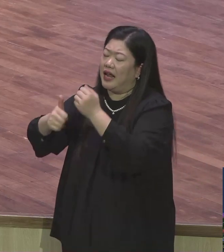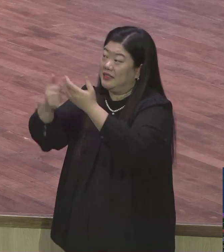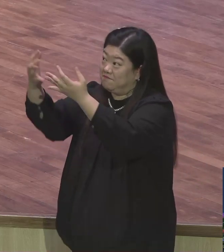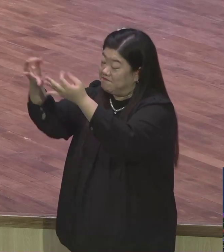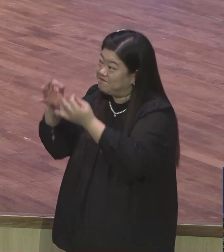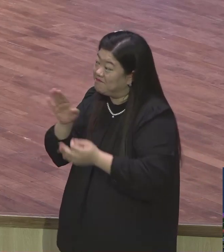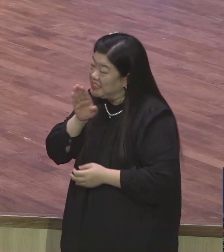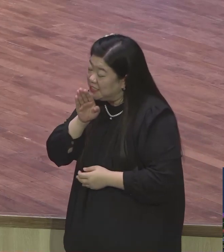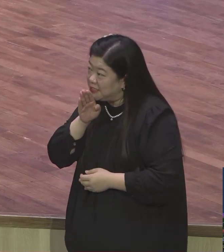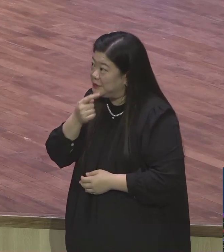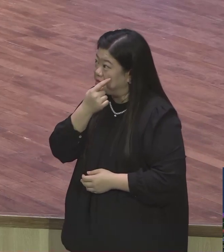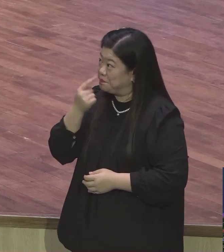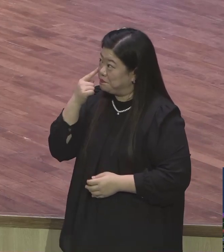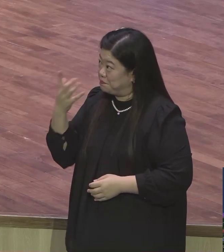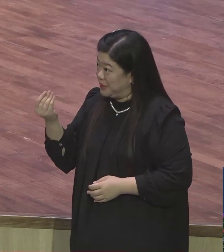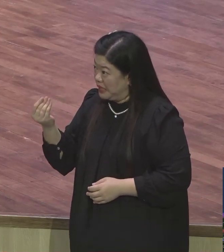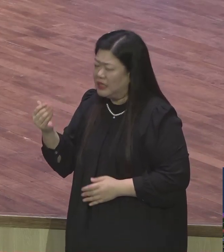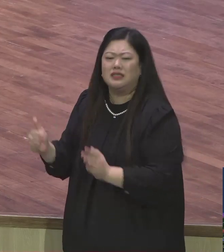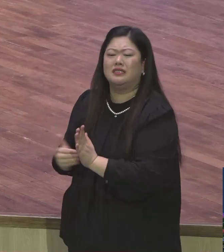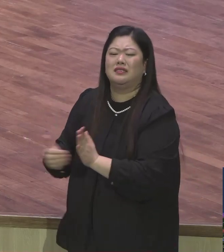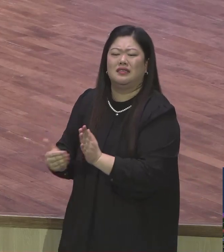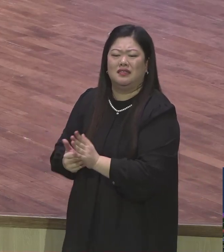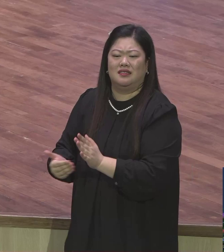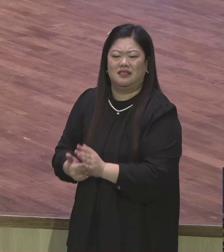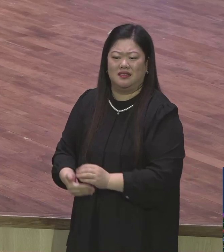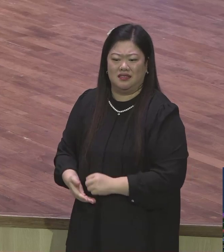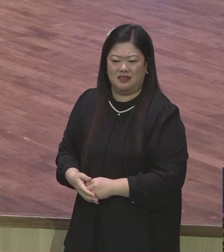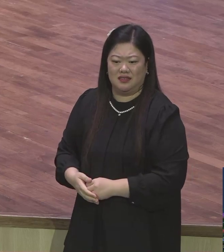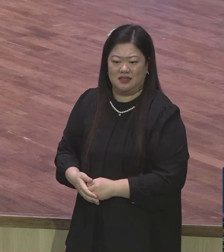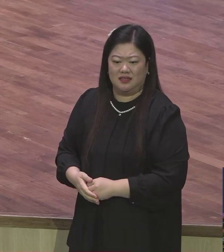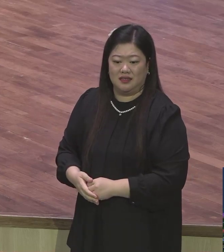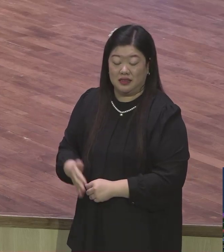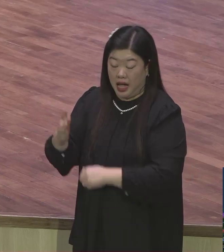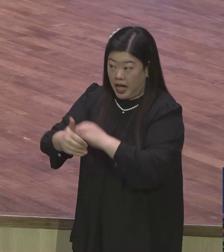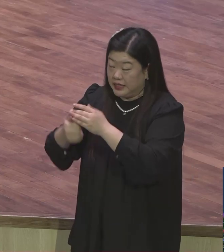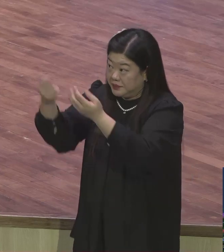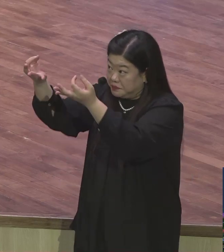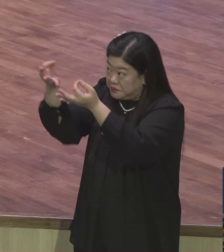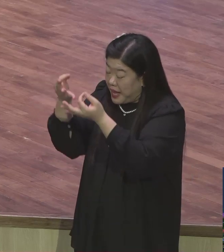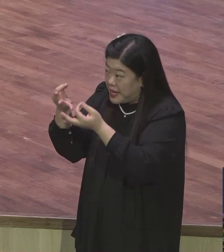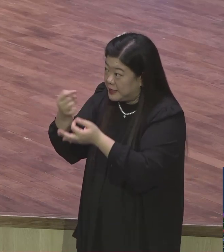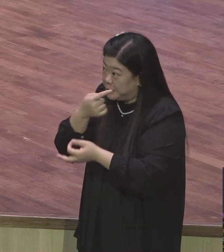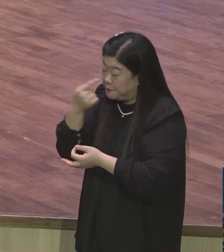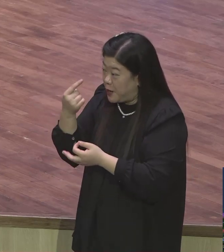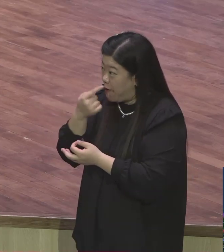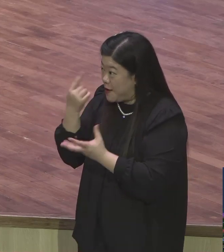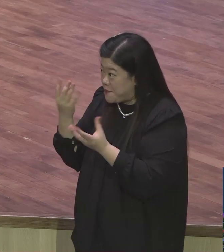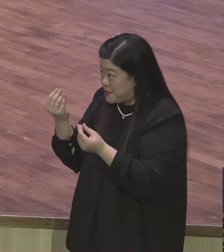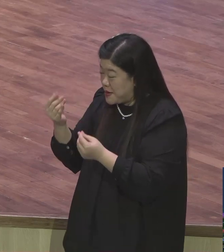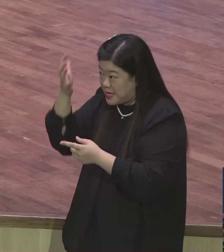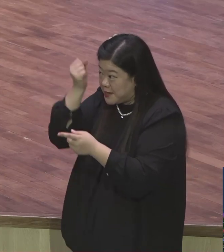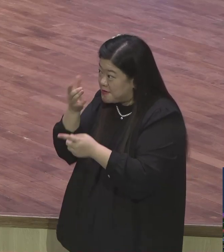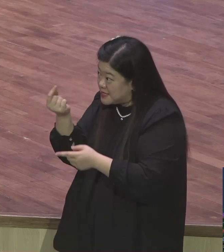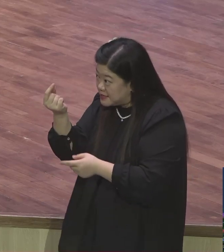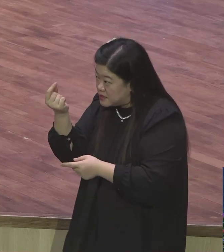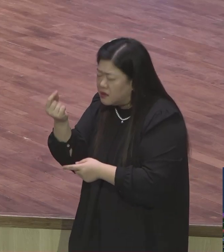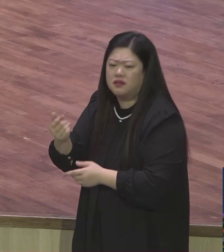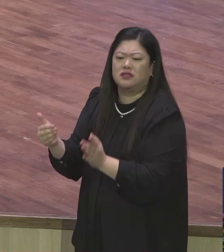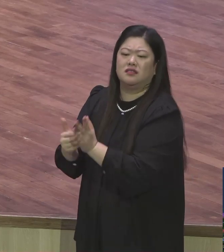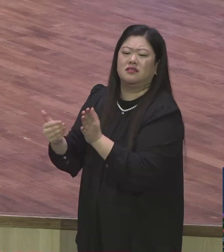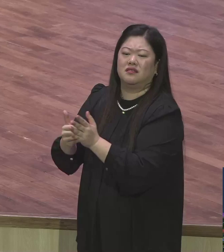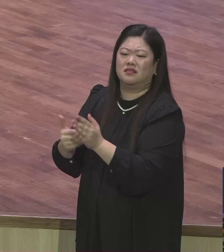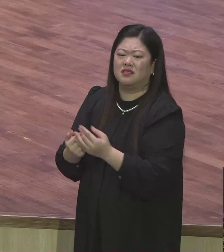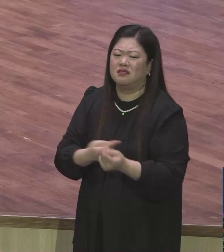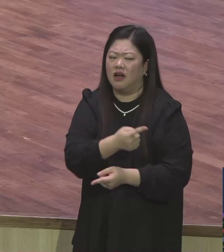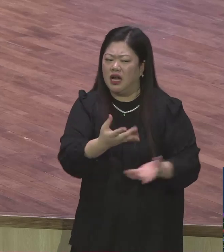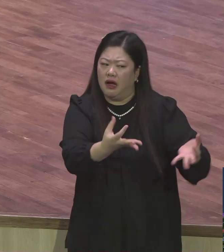사도 바울이 알 정도면 다 하나님 알고 계세요. 영계전부 성도들, 중요한 것은요, 예수